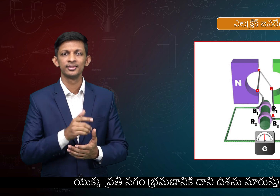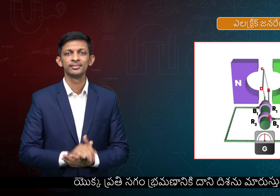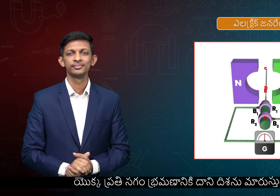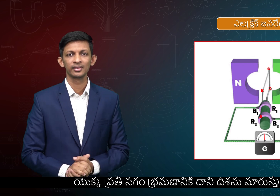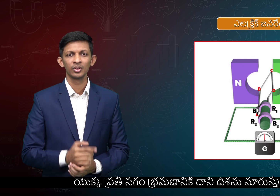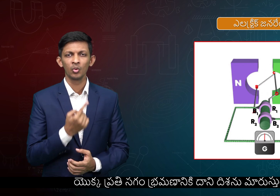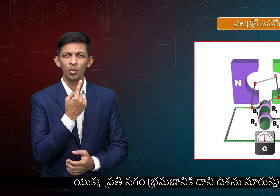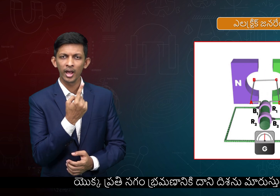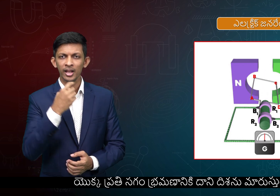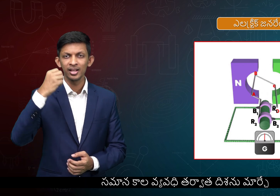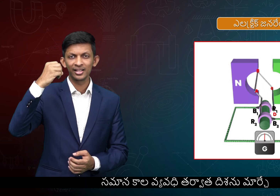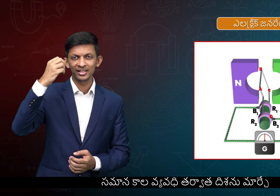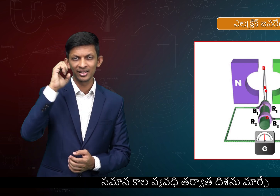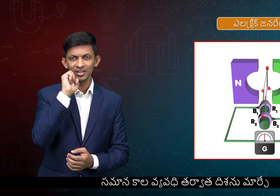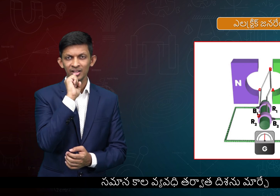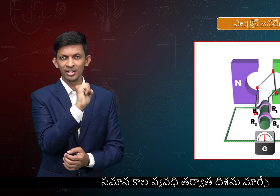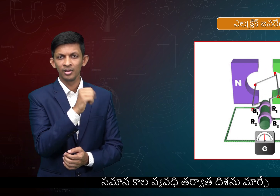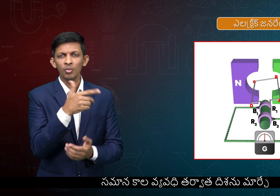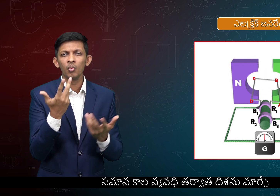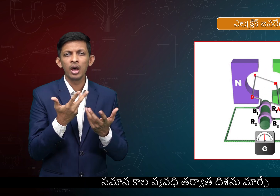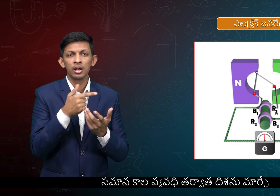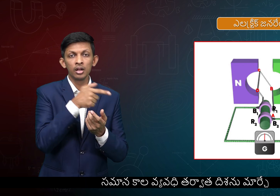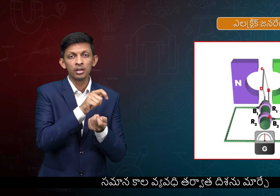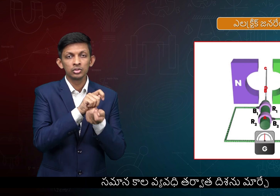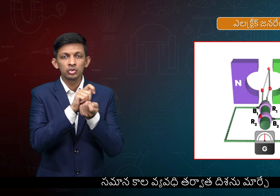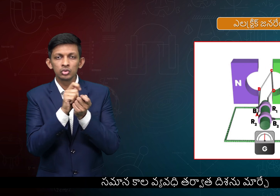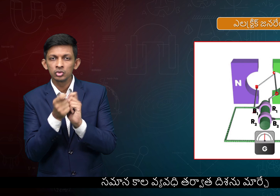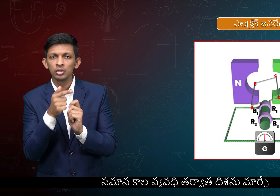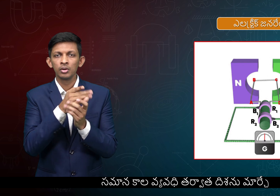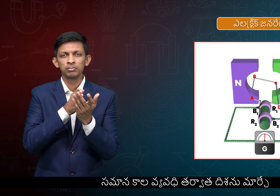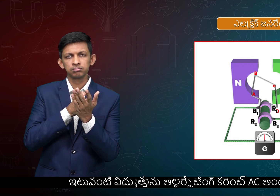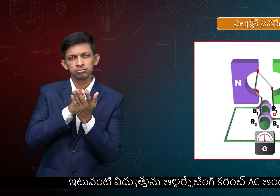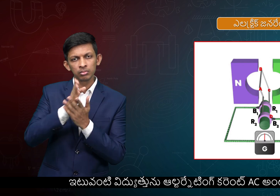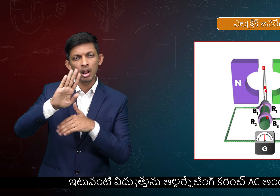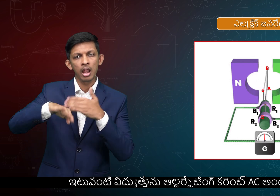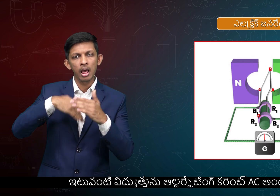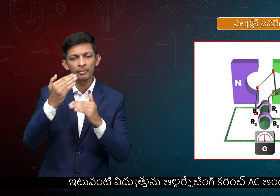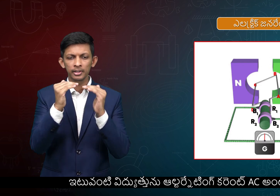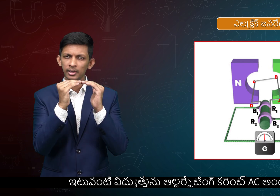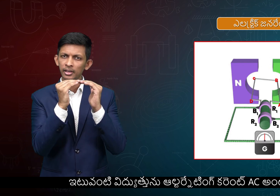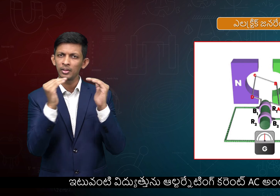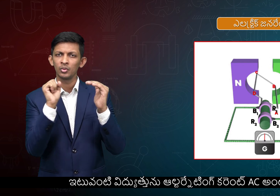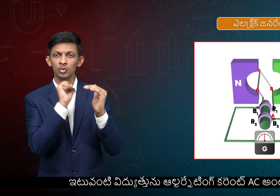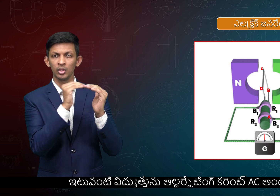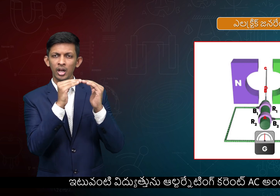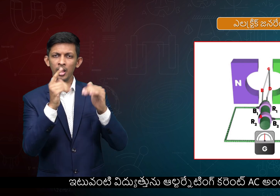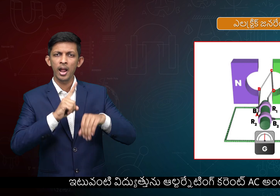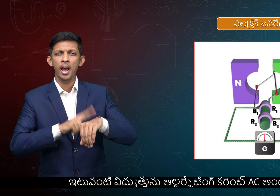దాని దిశను మారుస్తుంది. సమాన కాల వ్యవధి తరువాత దిశను మార్చే ఇటువంటి విద్యుత్తును ఆల్టర్నేటింగ్ కరెంట్